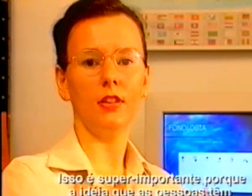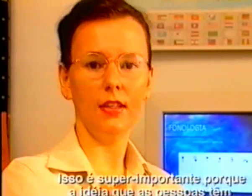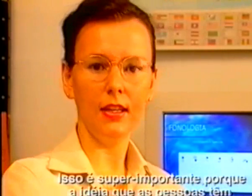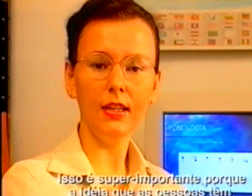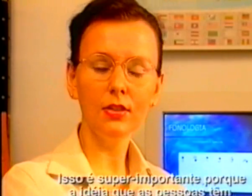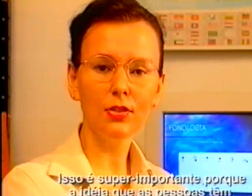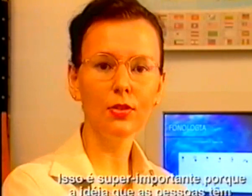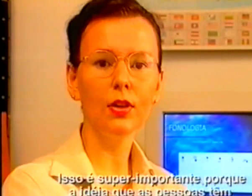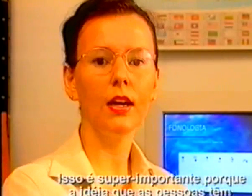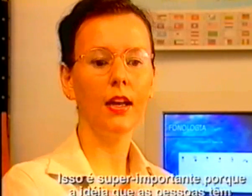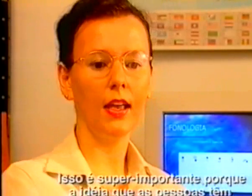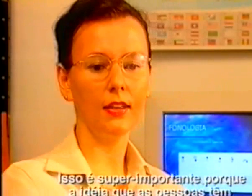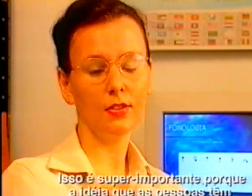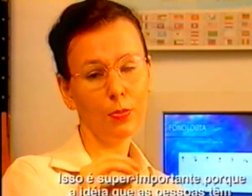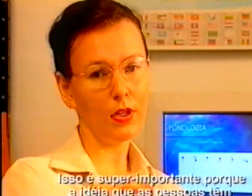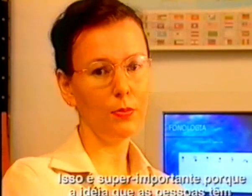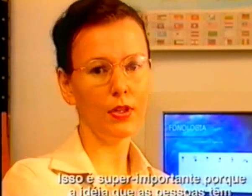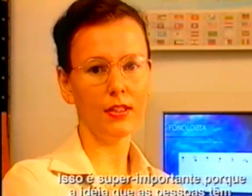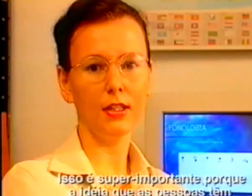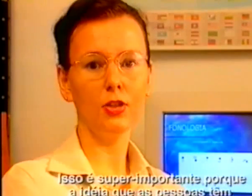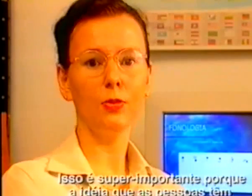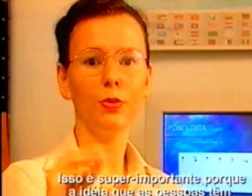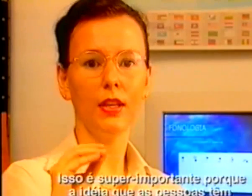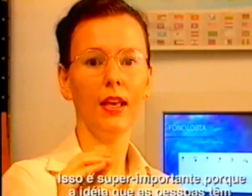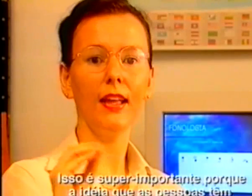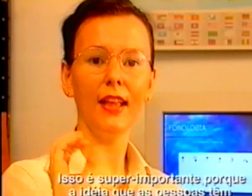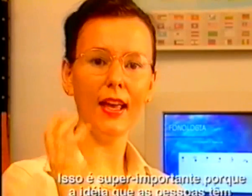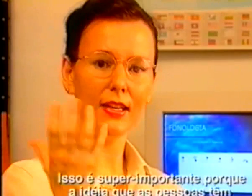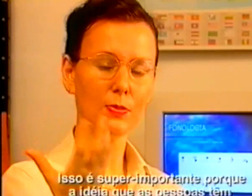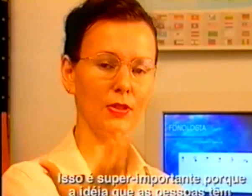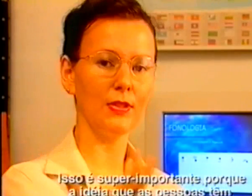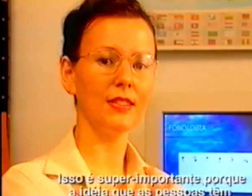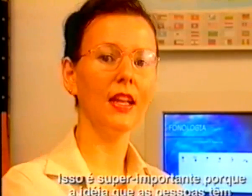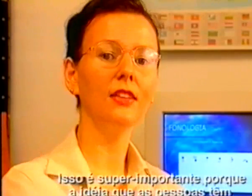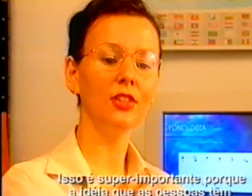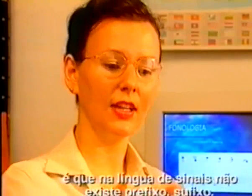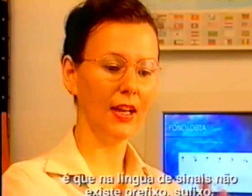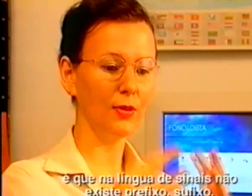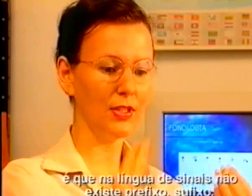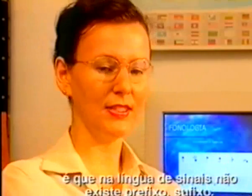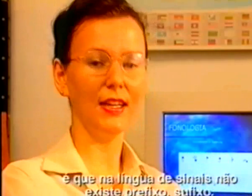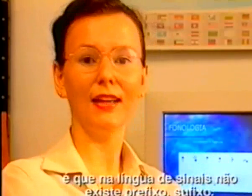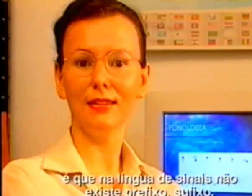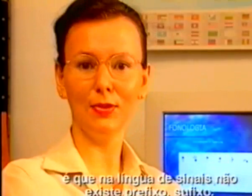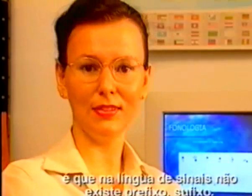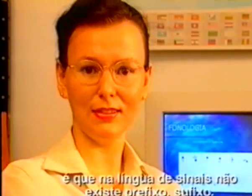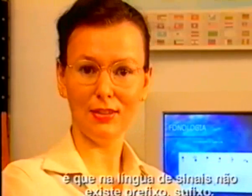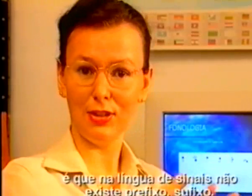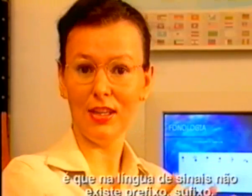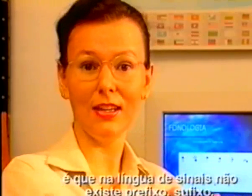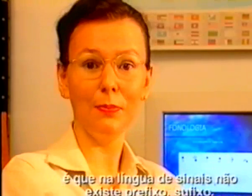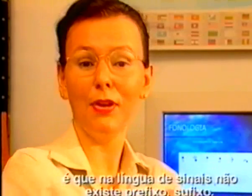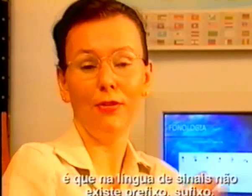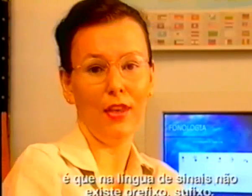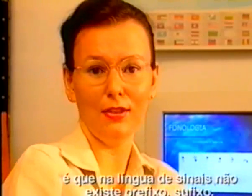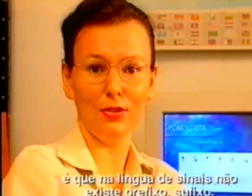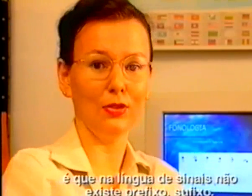intensidade. E isso é super importante, porque a ideia que as pessoas têm de que na língua de sinais não existe prefixo